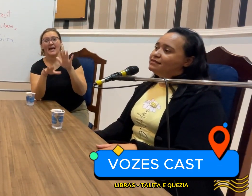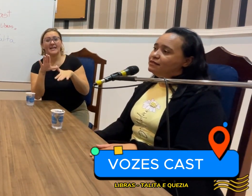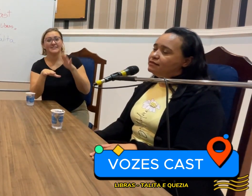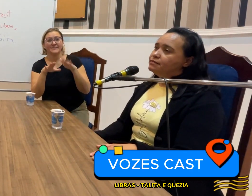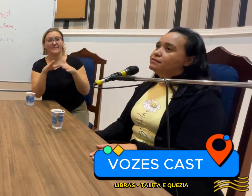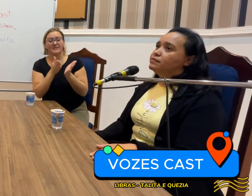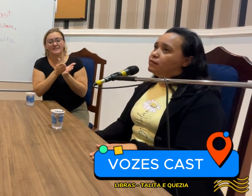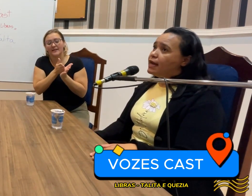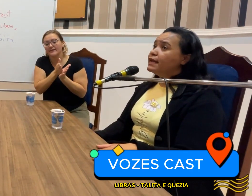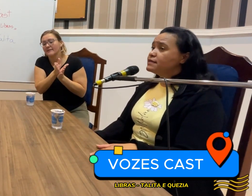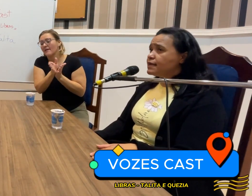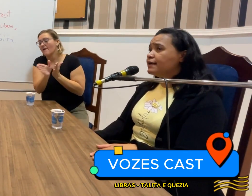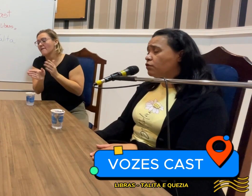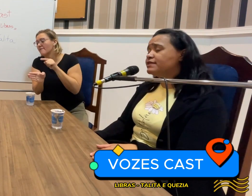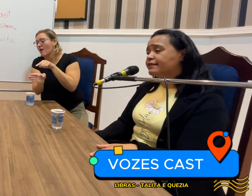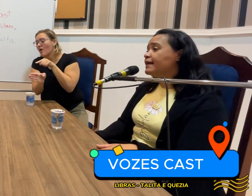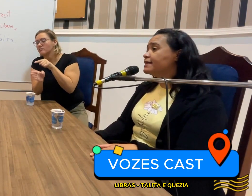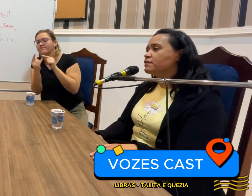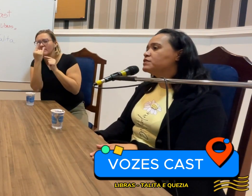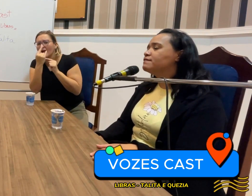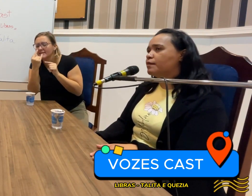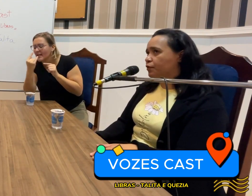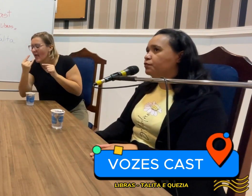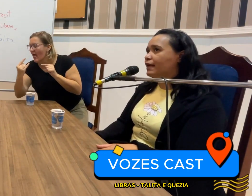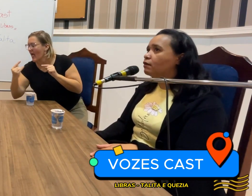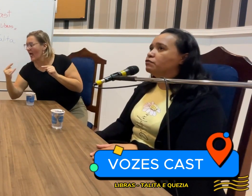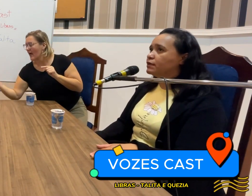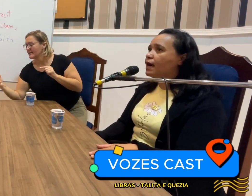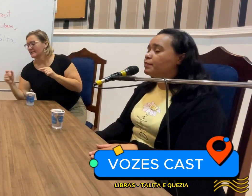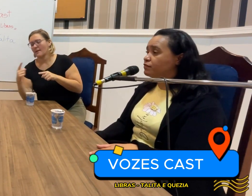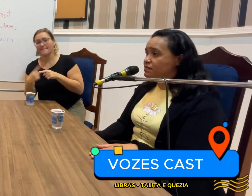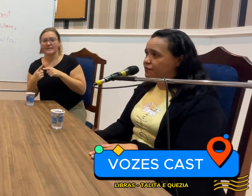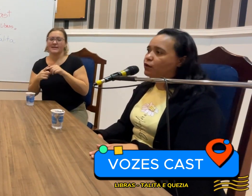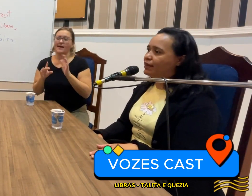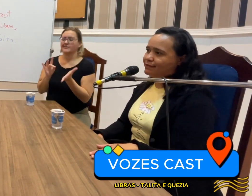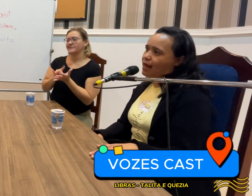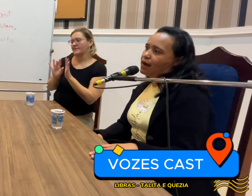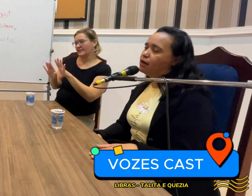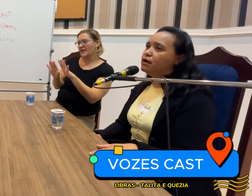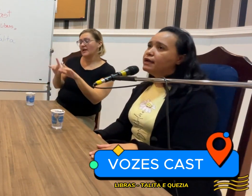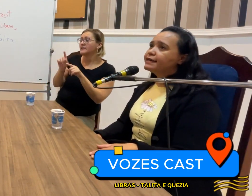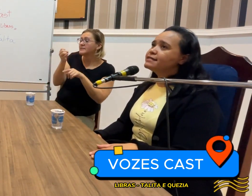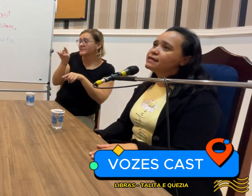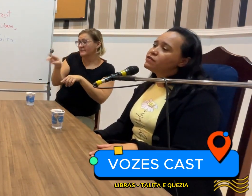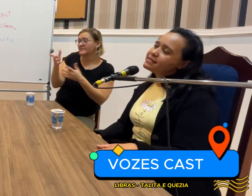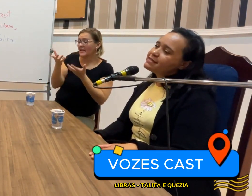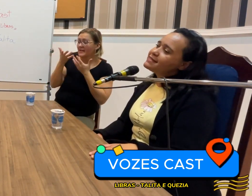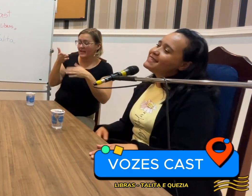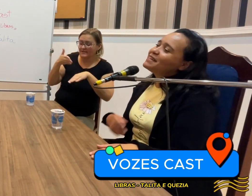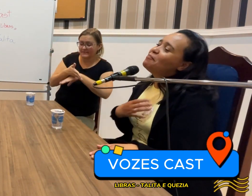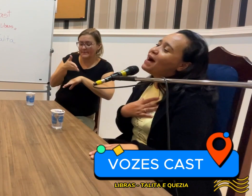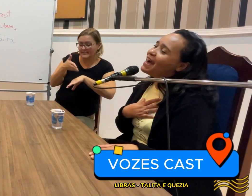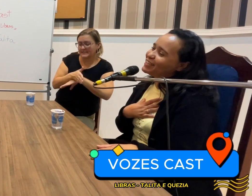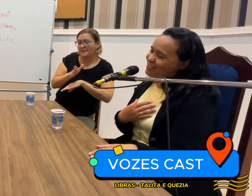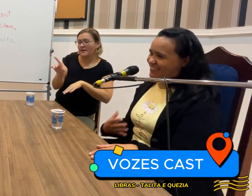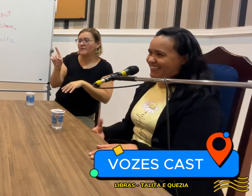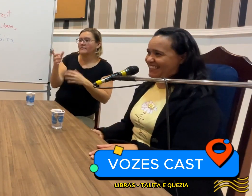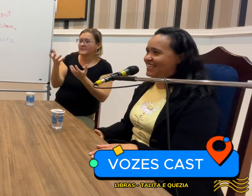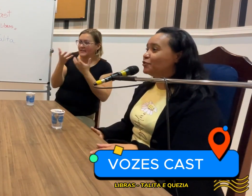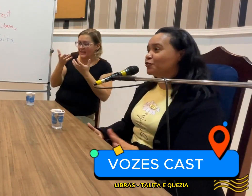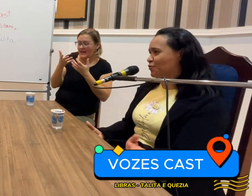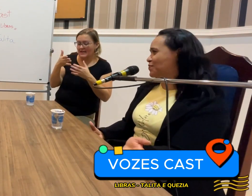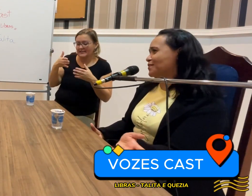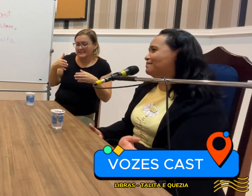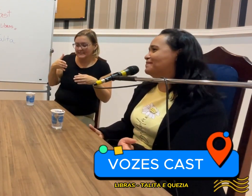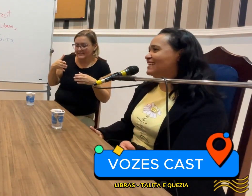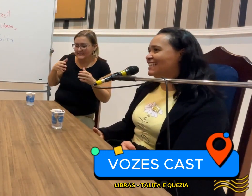eles vão por caminhos... Com certeza, você vai procurar um lugar para você frequentar que você se sinta parte